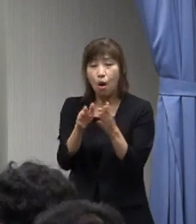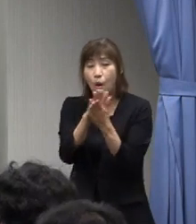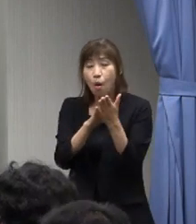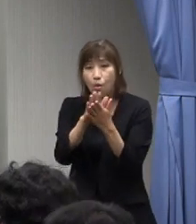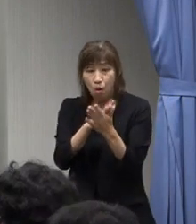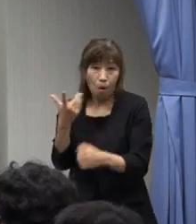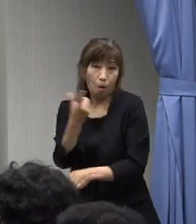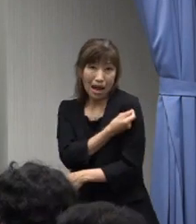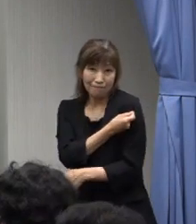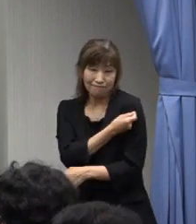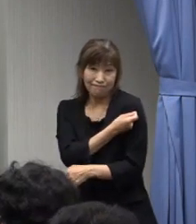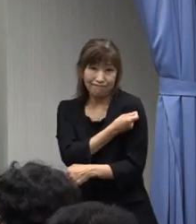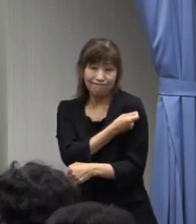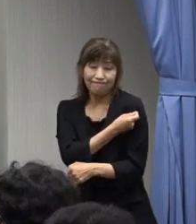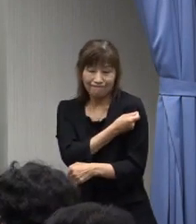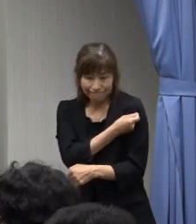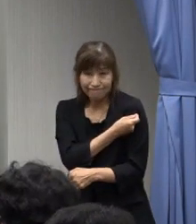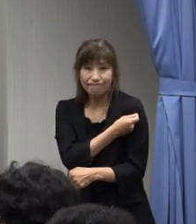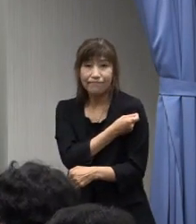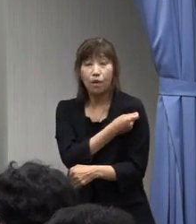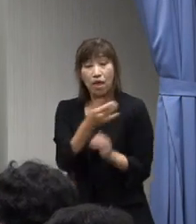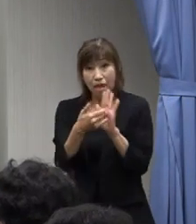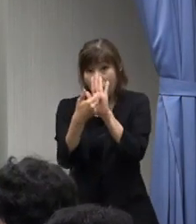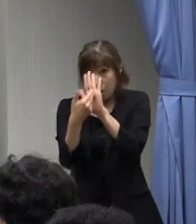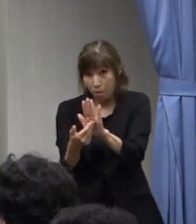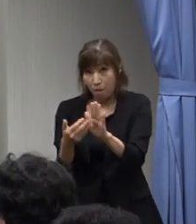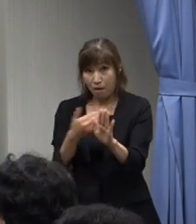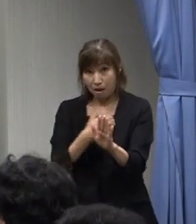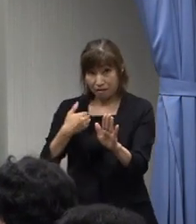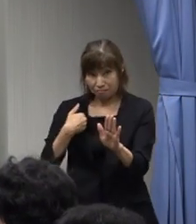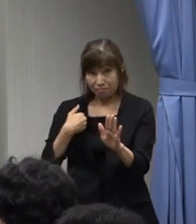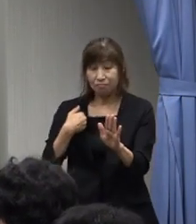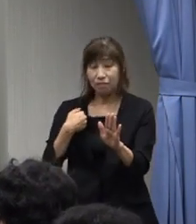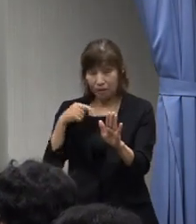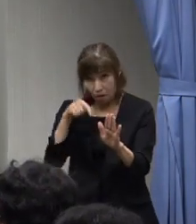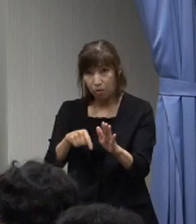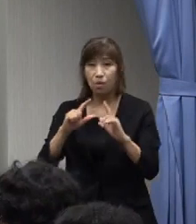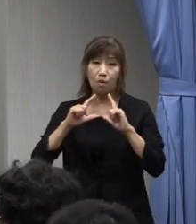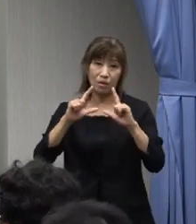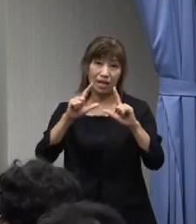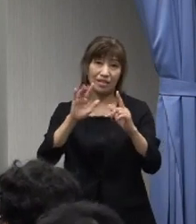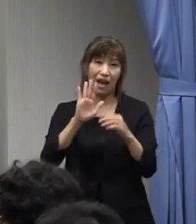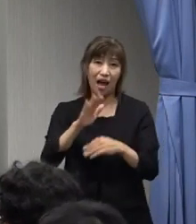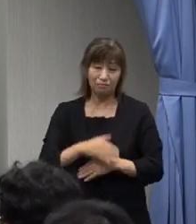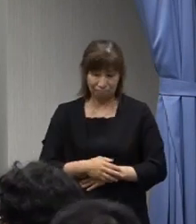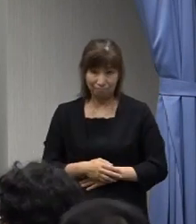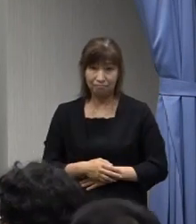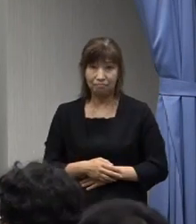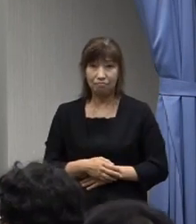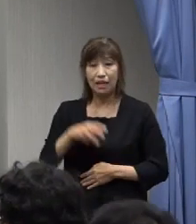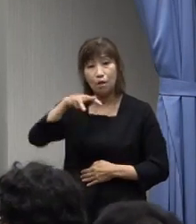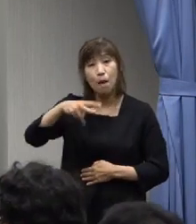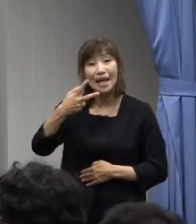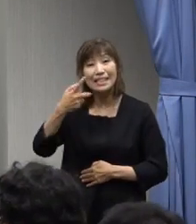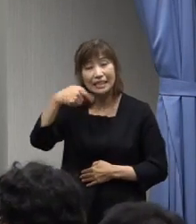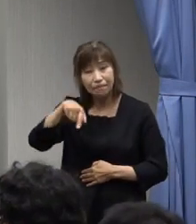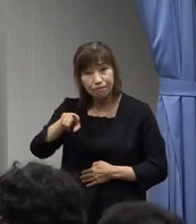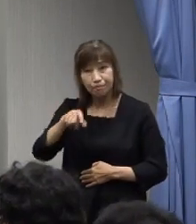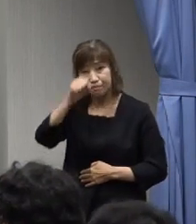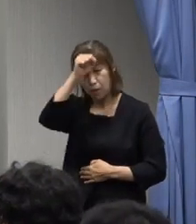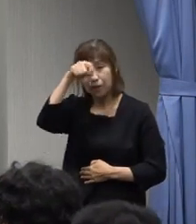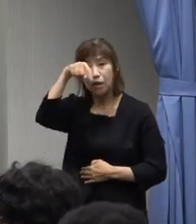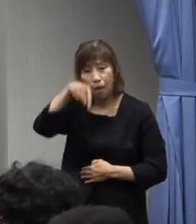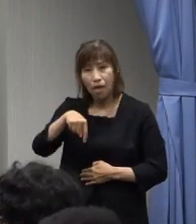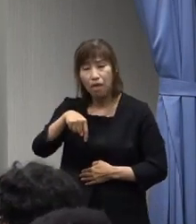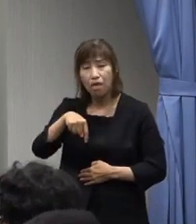種することで予防が可能ですので、そのお知らせです。でまずマシンですけれども、これは感染経路空気